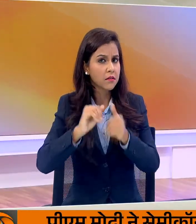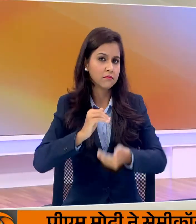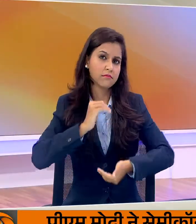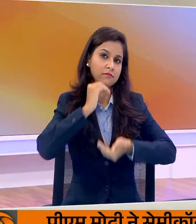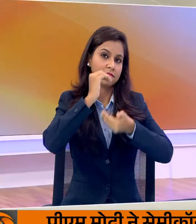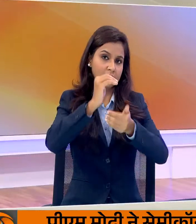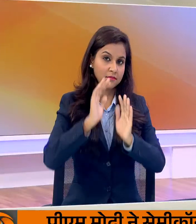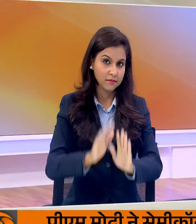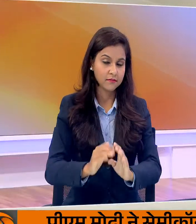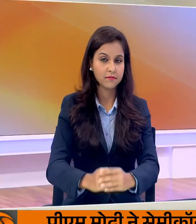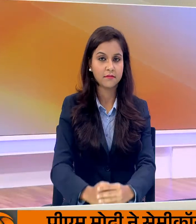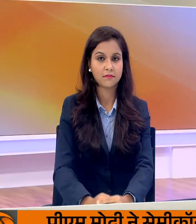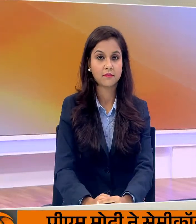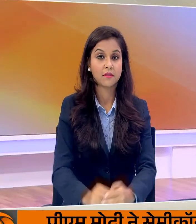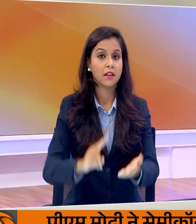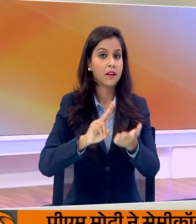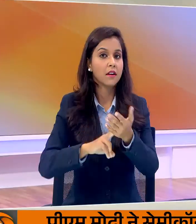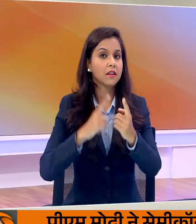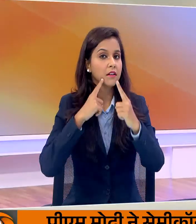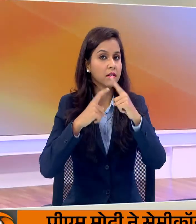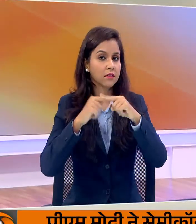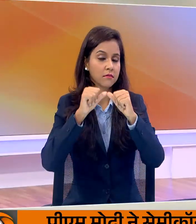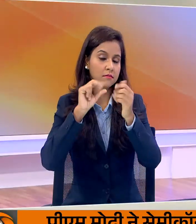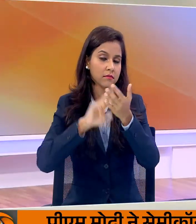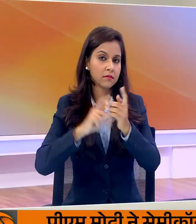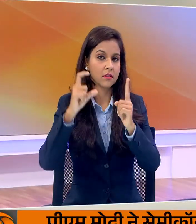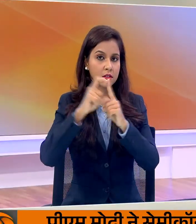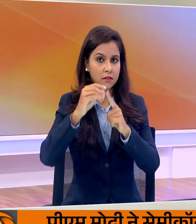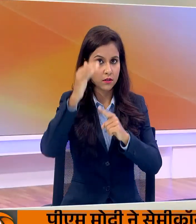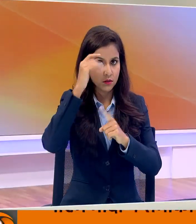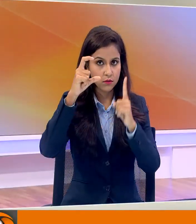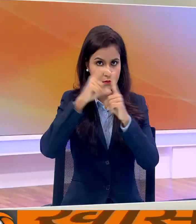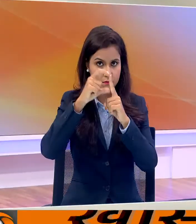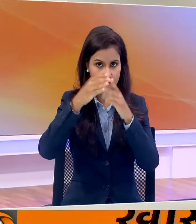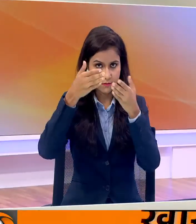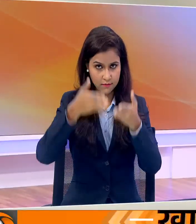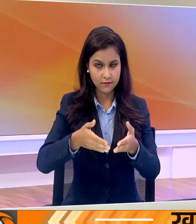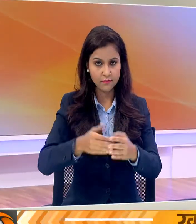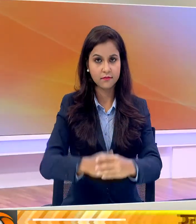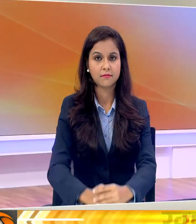है। नितेंद्र सिंह, डीडी न्यूज, दिल्ली।